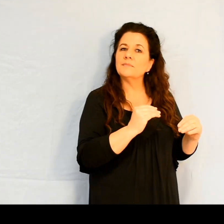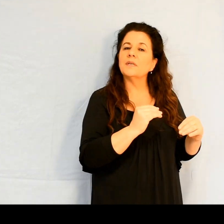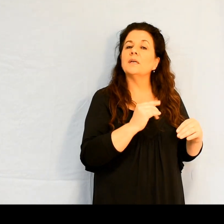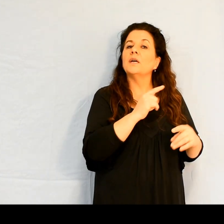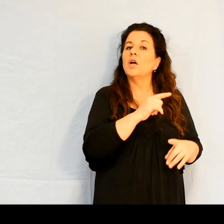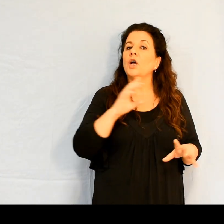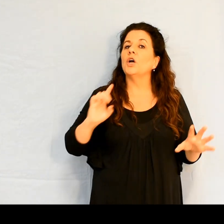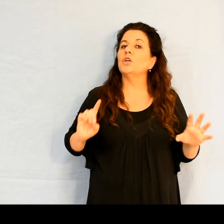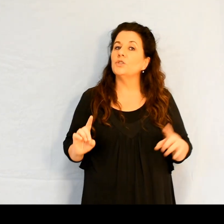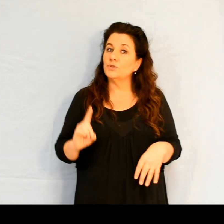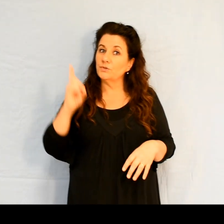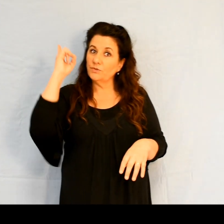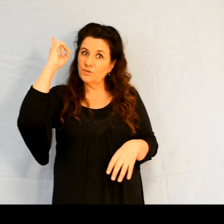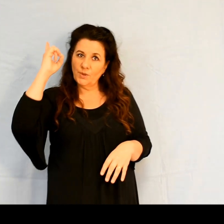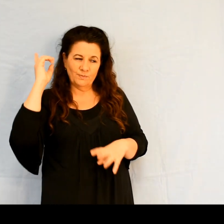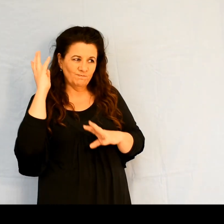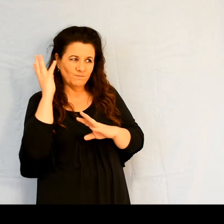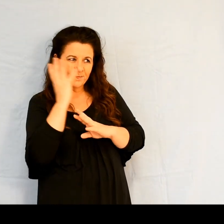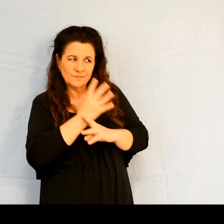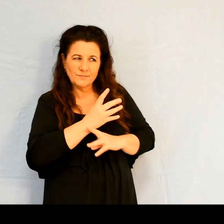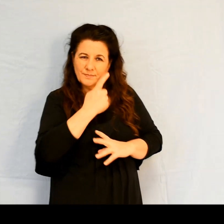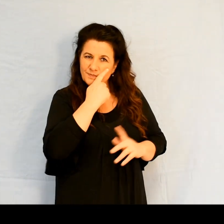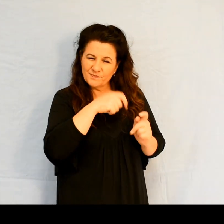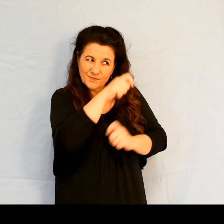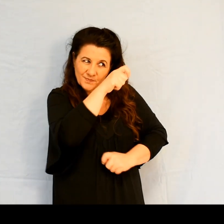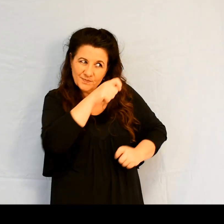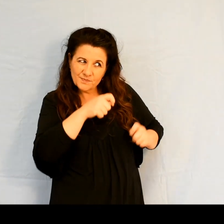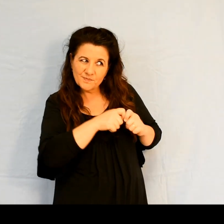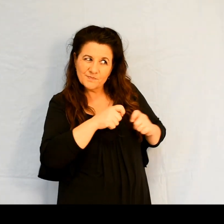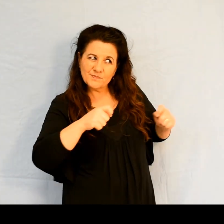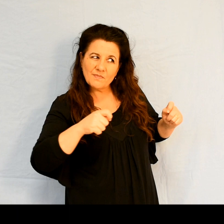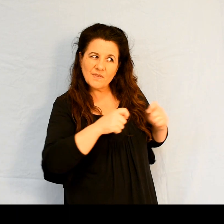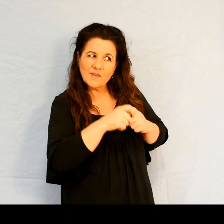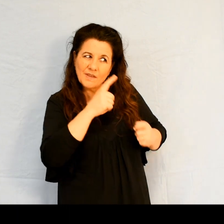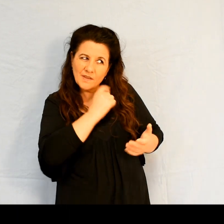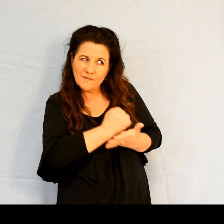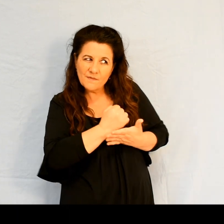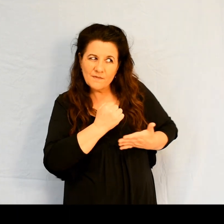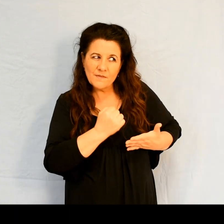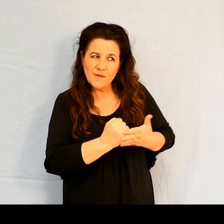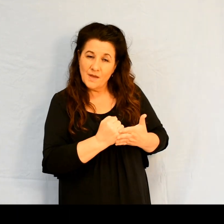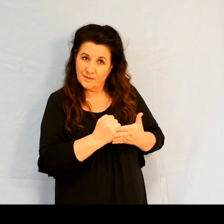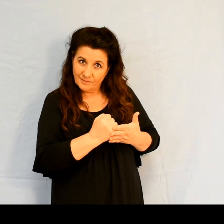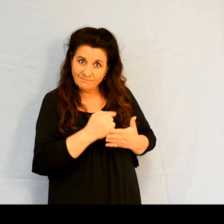quand il fut soumis à l'épreuve, Abraham offrit Isaac en sacrifice,